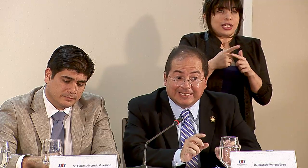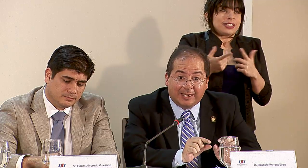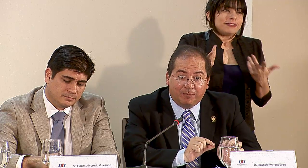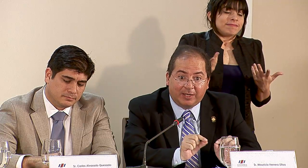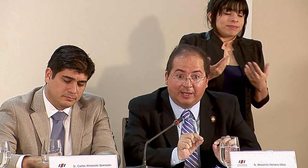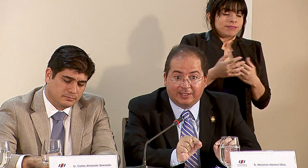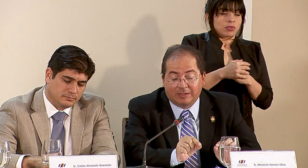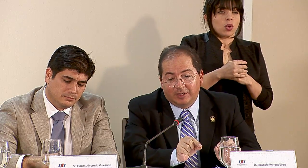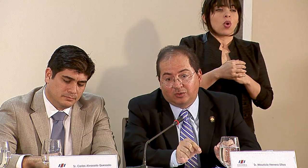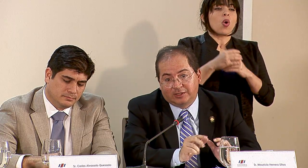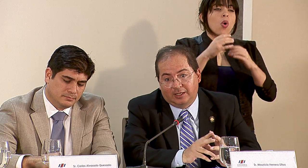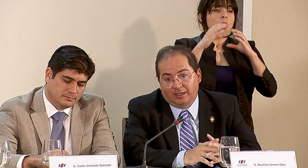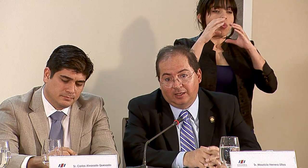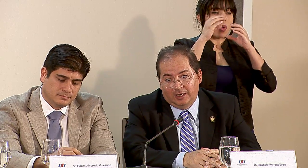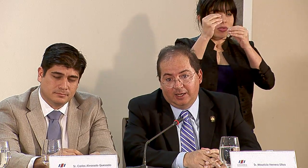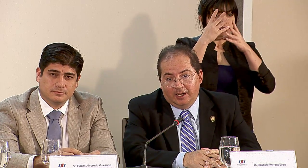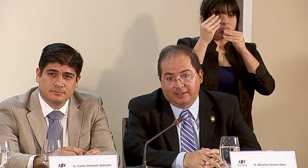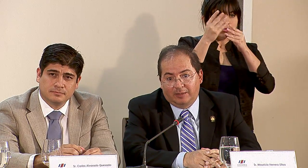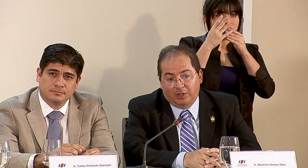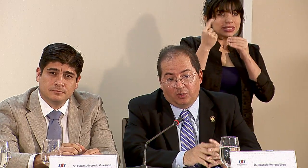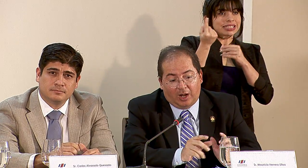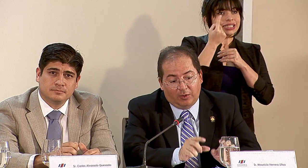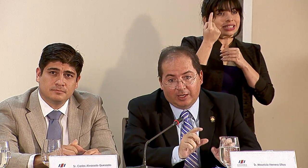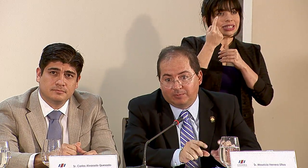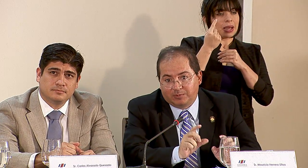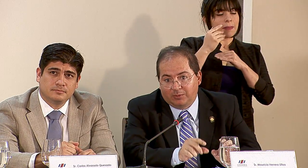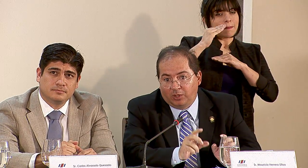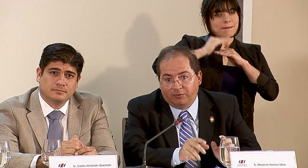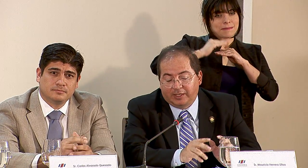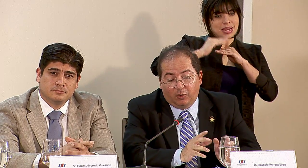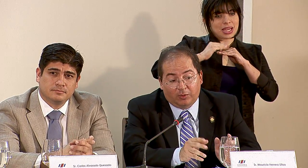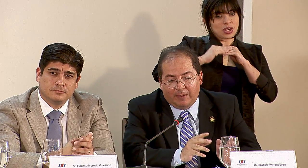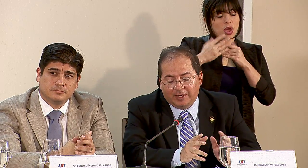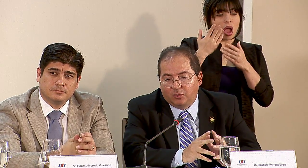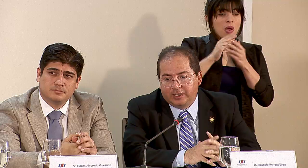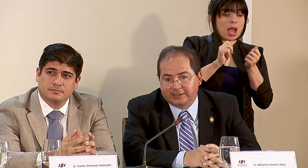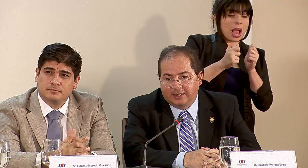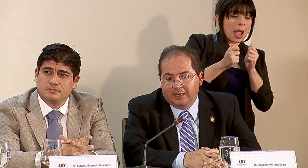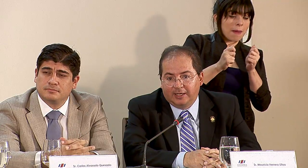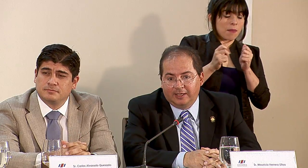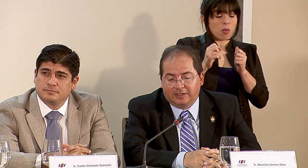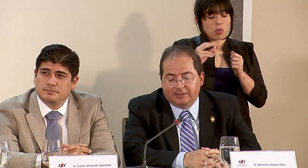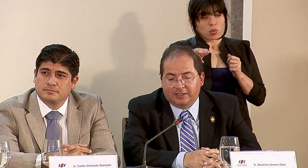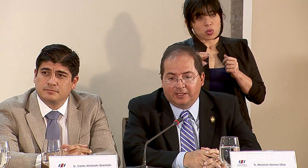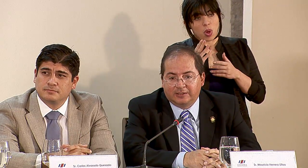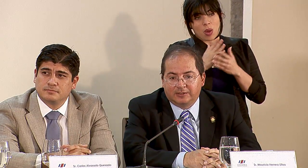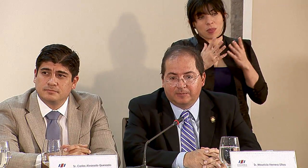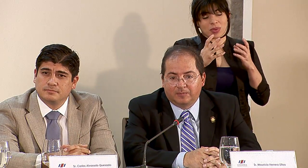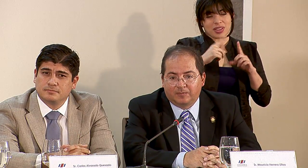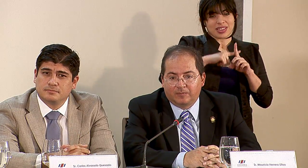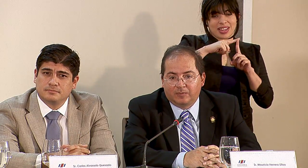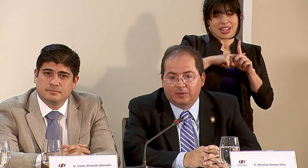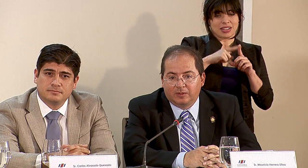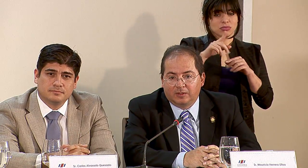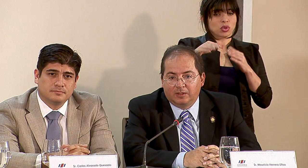indicadores siempre el crecimiento es el menor aunque se modifiquen o cambien algunas intensidades.